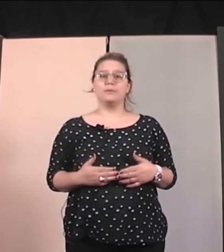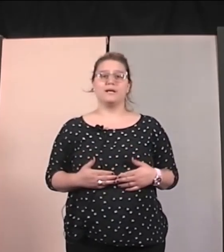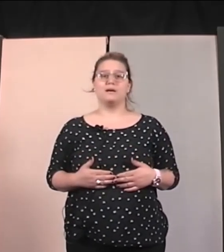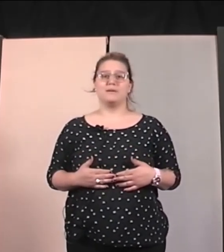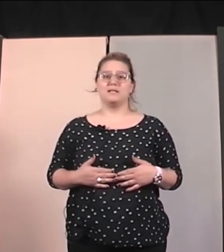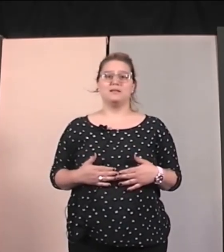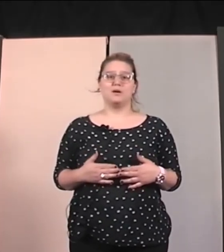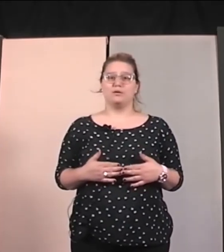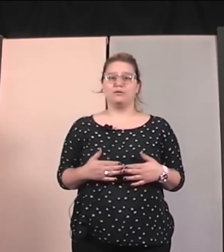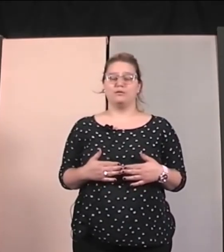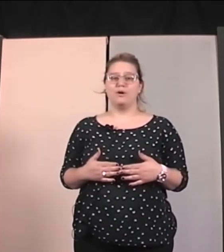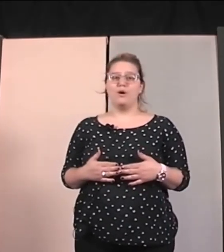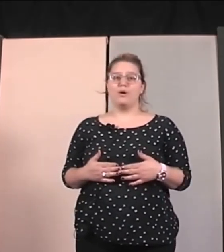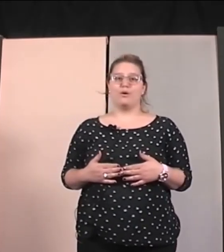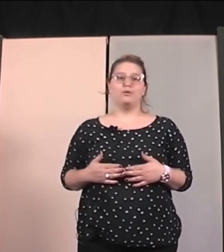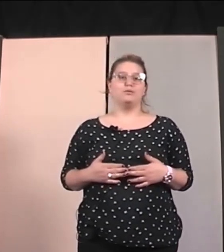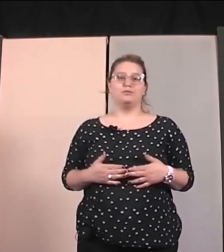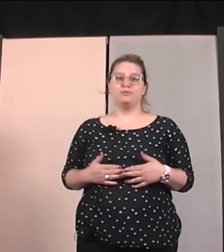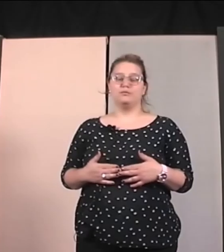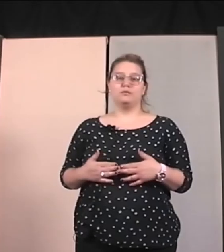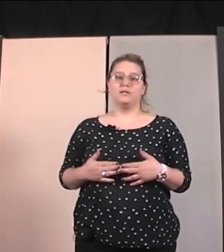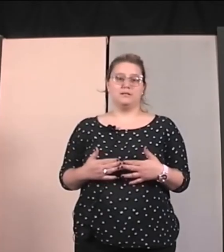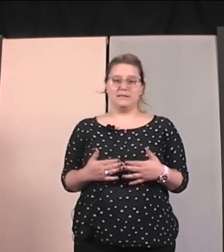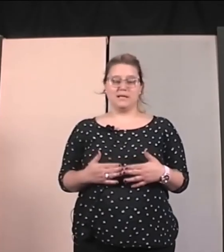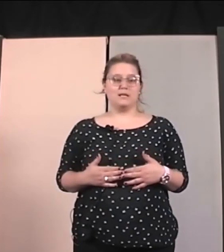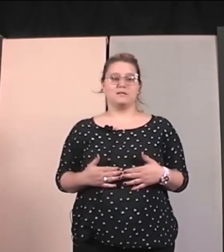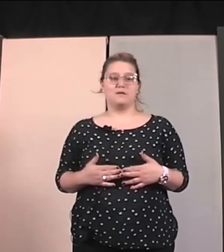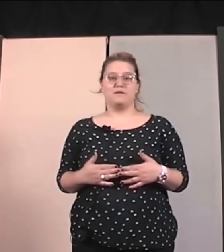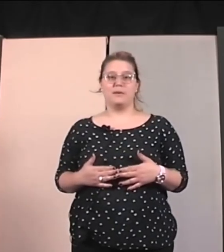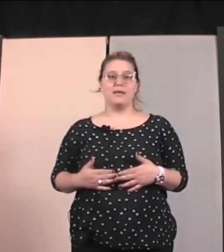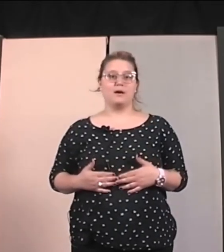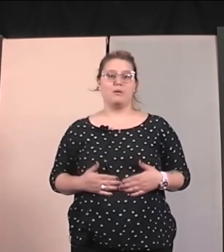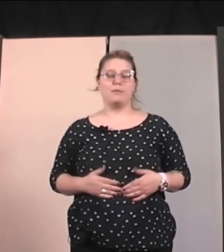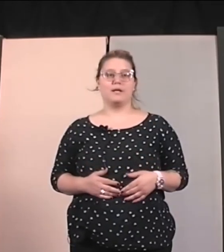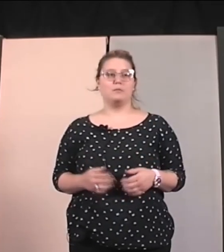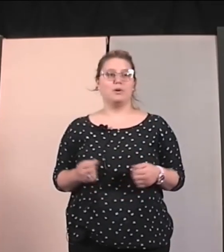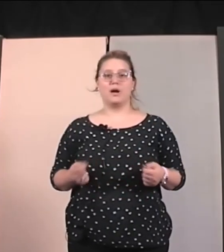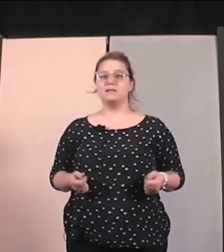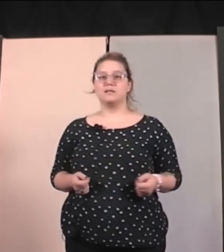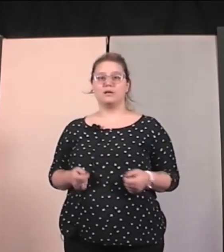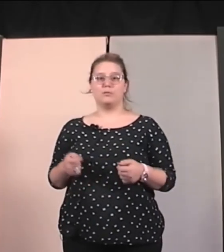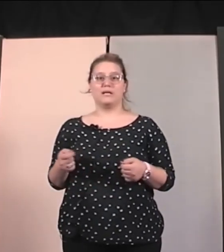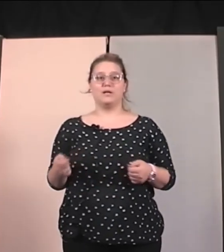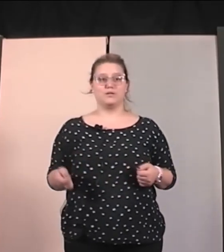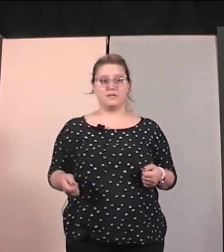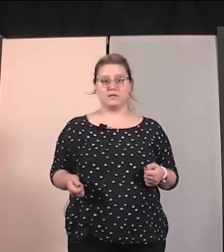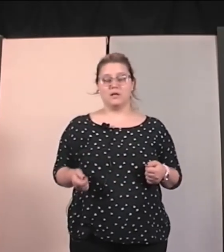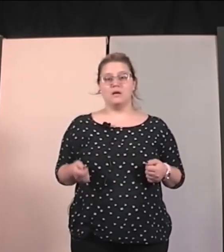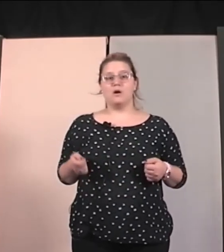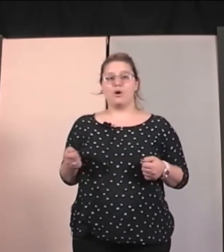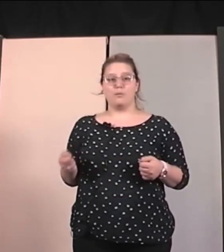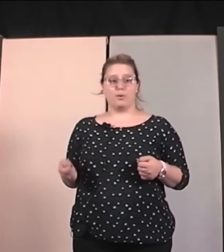para pacientes con Con distintas enfermedades Como por ejemplo cáncer Como esclerosis Como